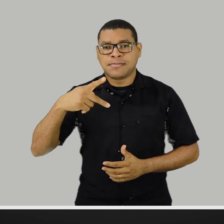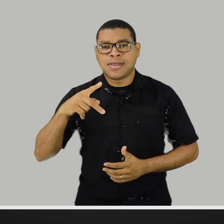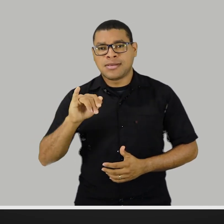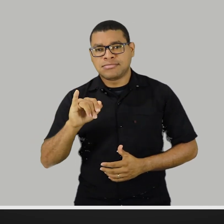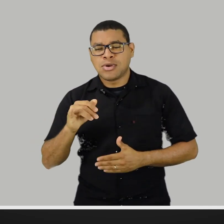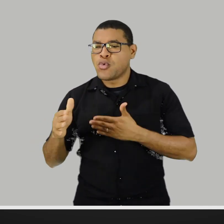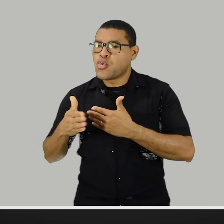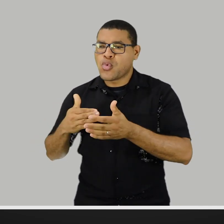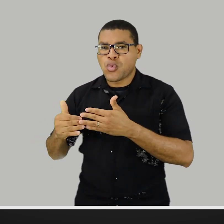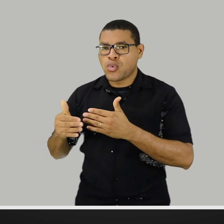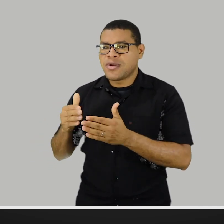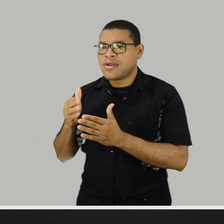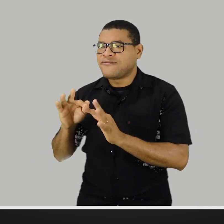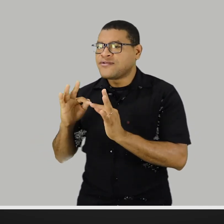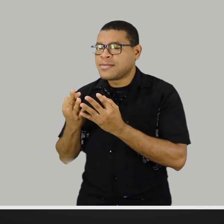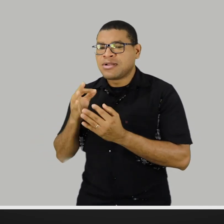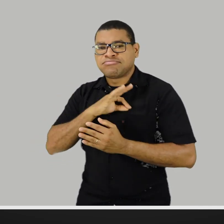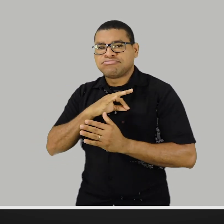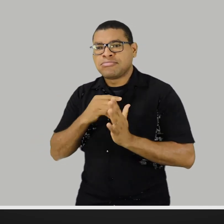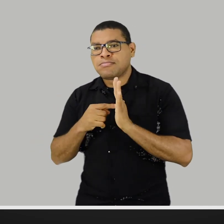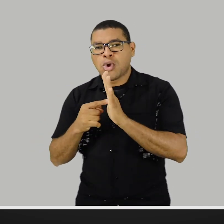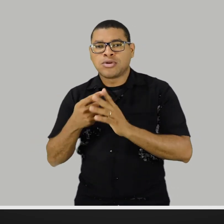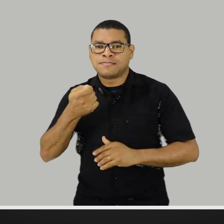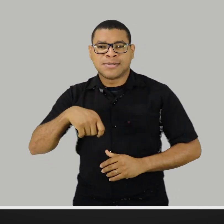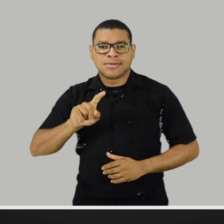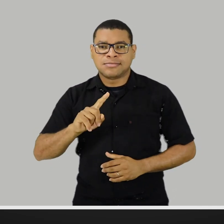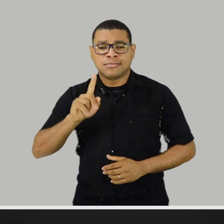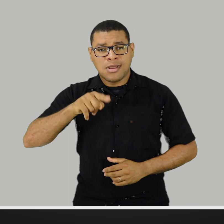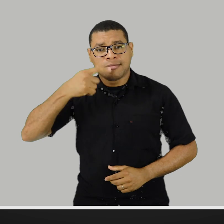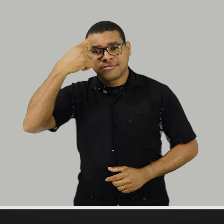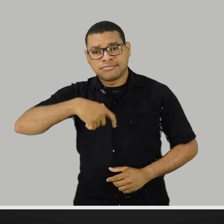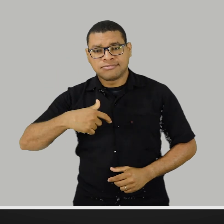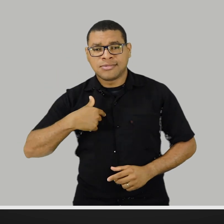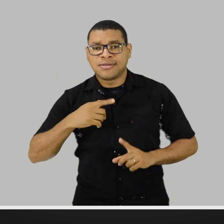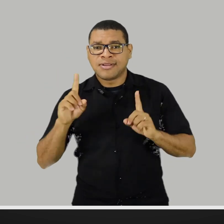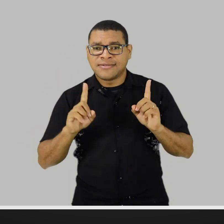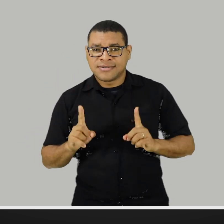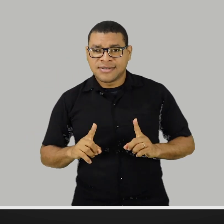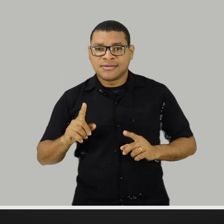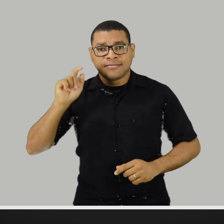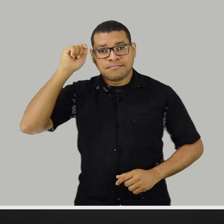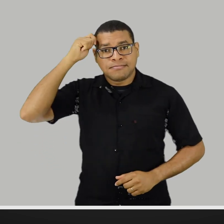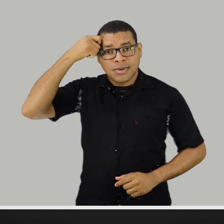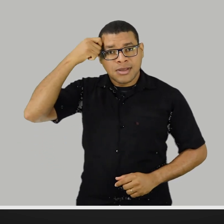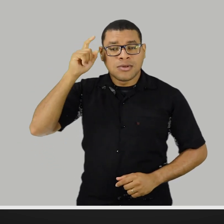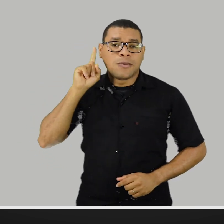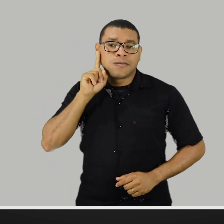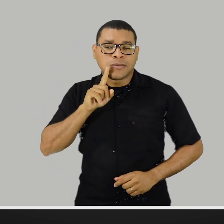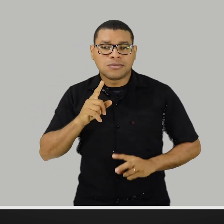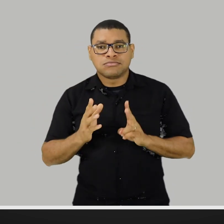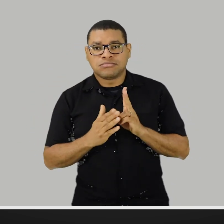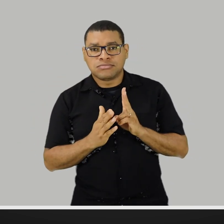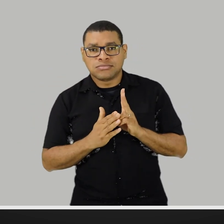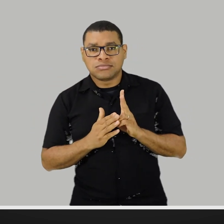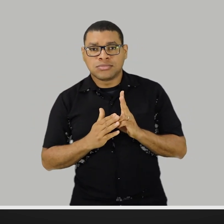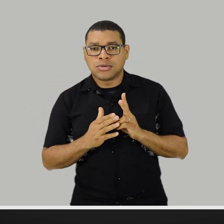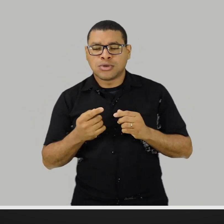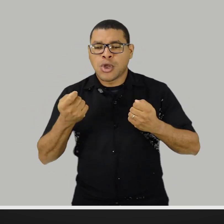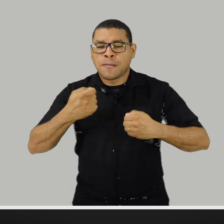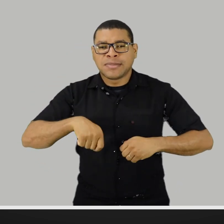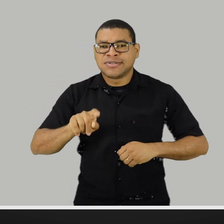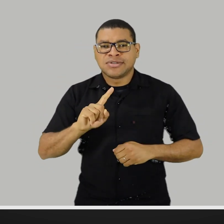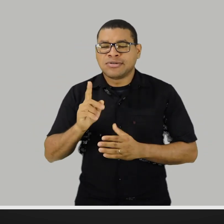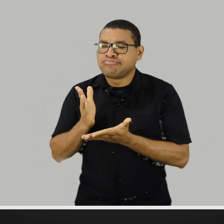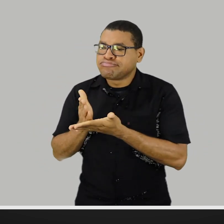independente da renda familiar candidatos com deficiência autodeclarados pretos pardos ou indígenas